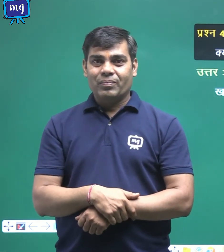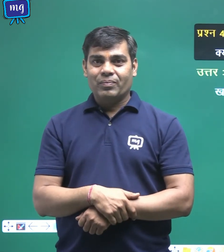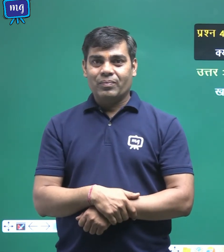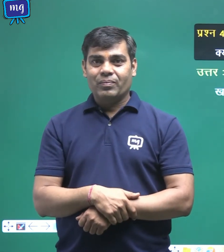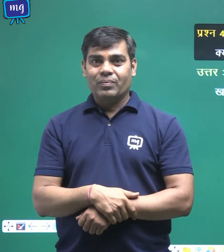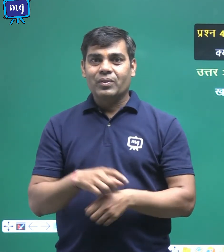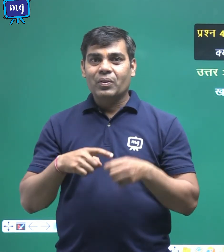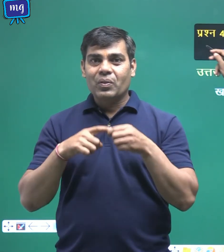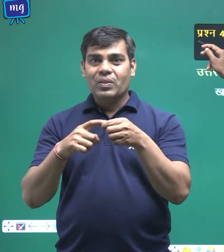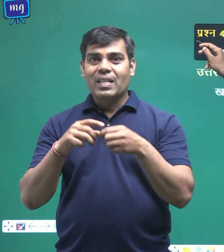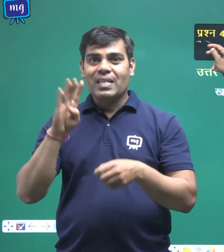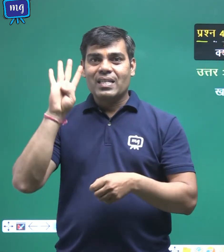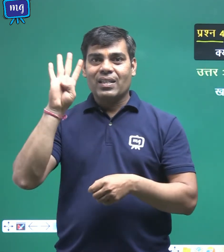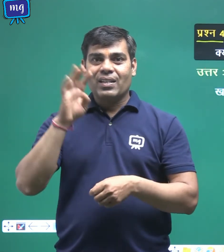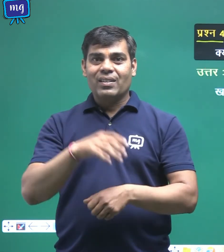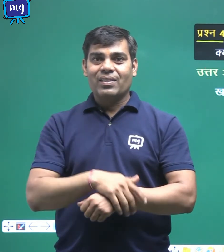प्रश्न 4,